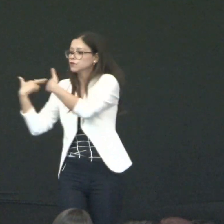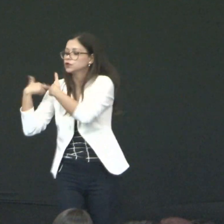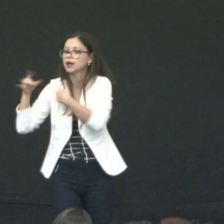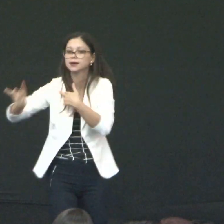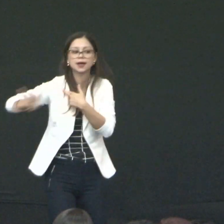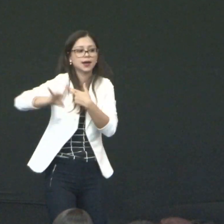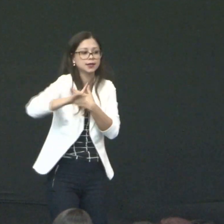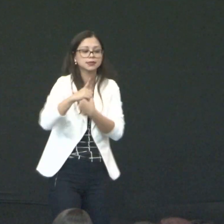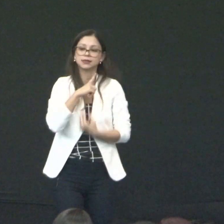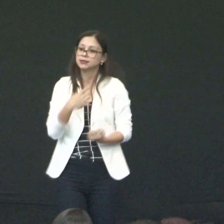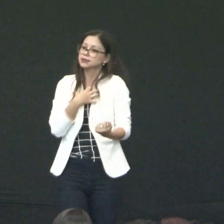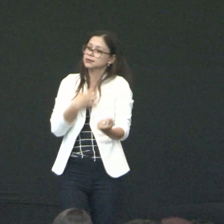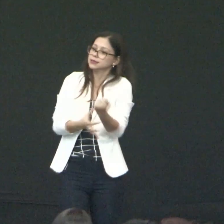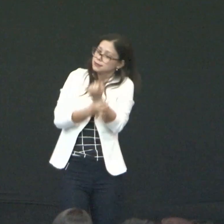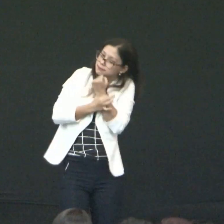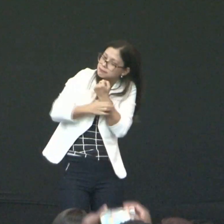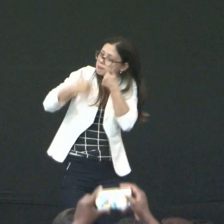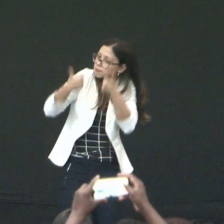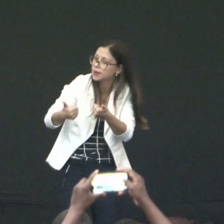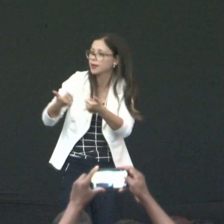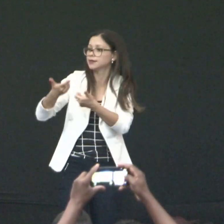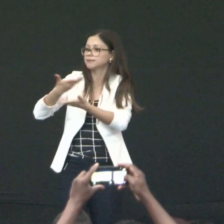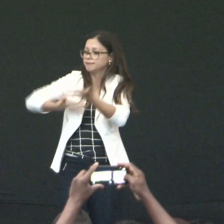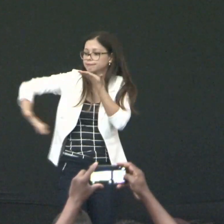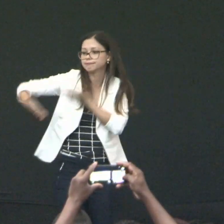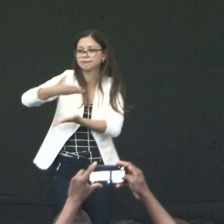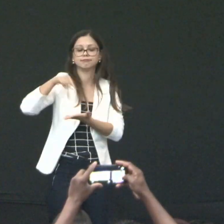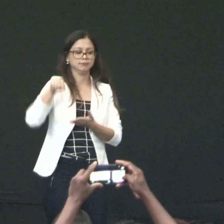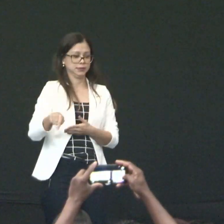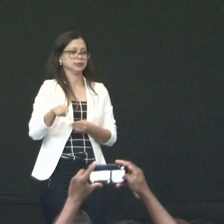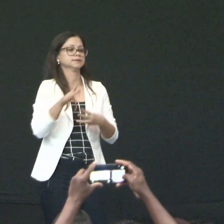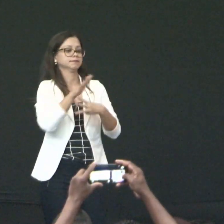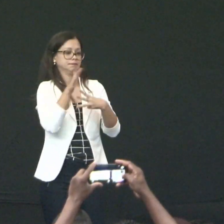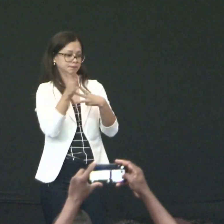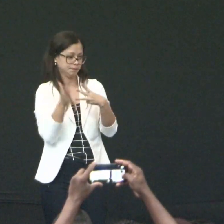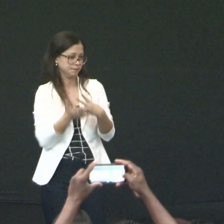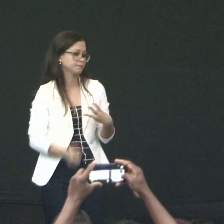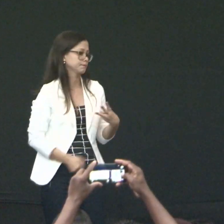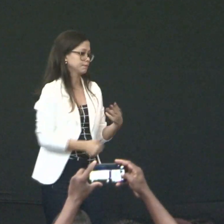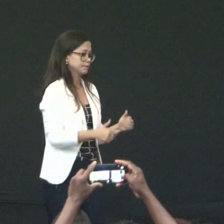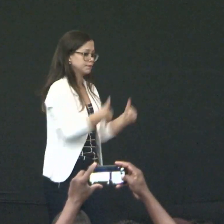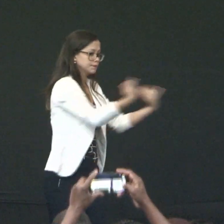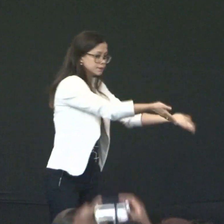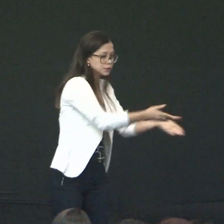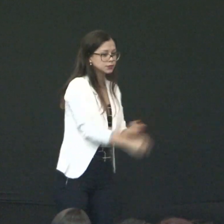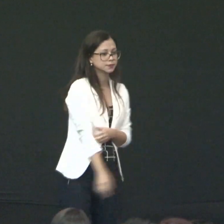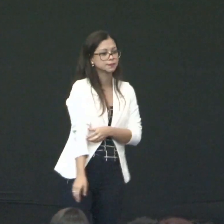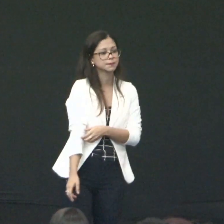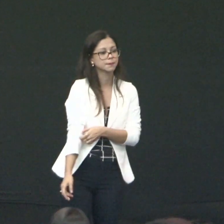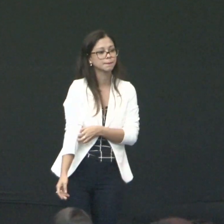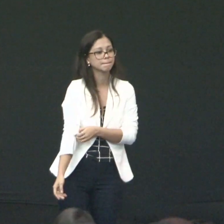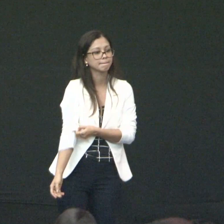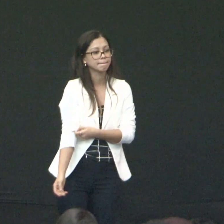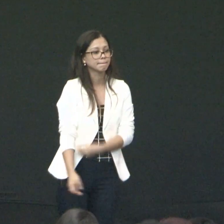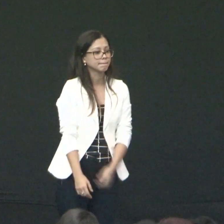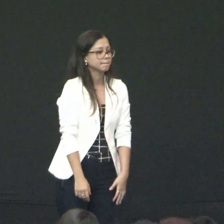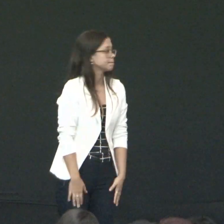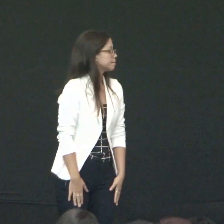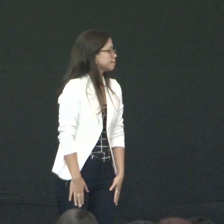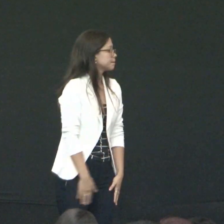queria dizer são essas estratégias de colaboração. A equipe com quem se trabalha e como isso é ajudado, nivelado entre